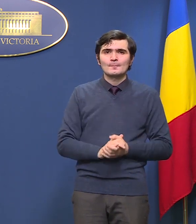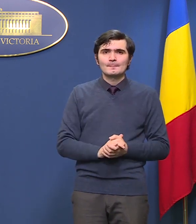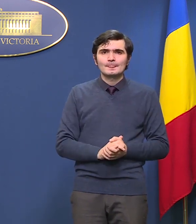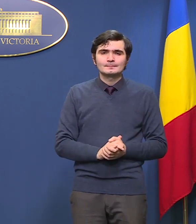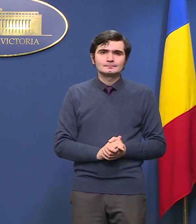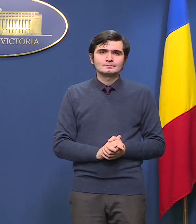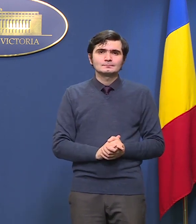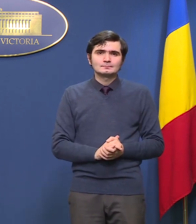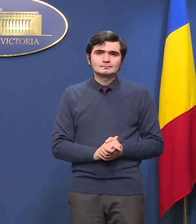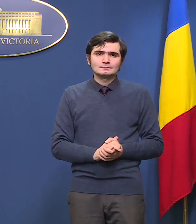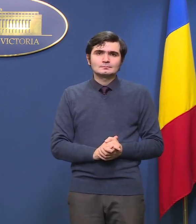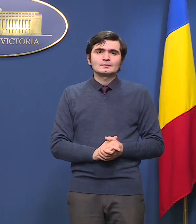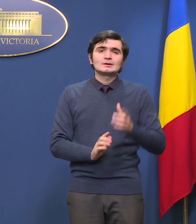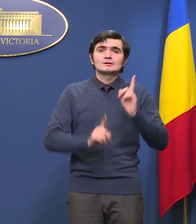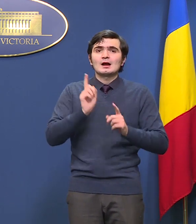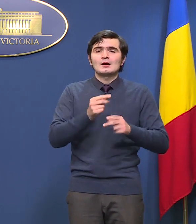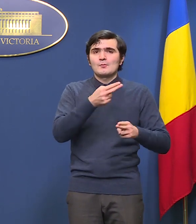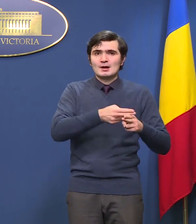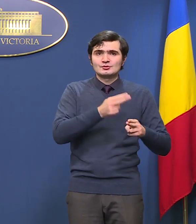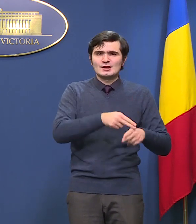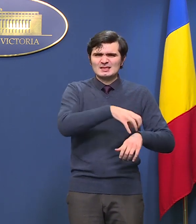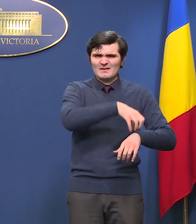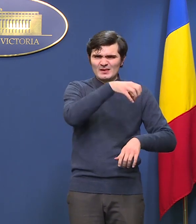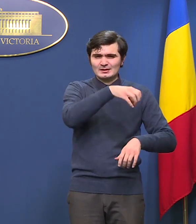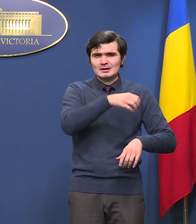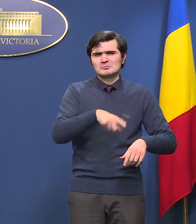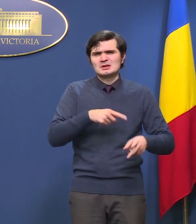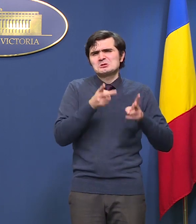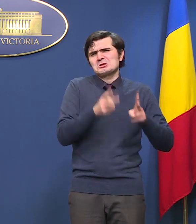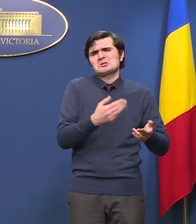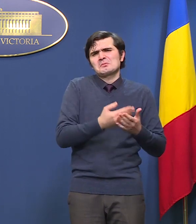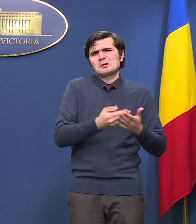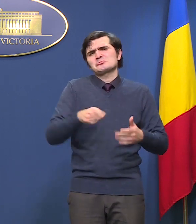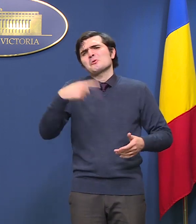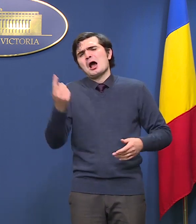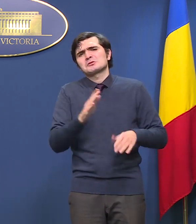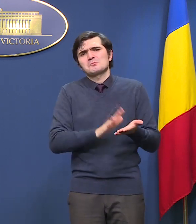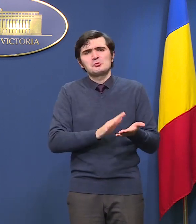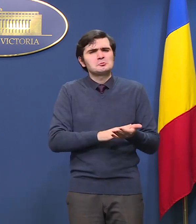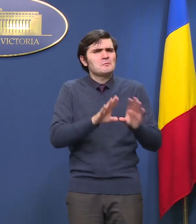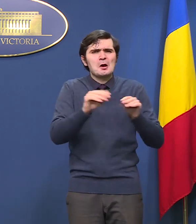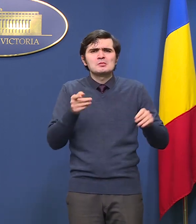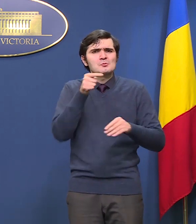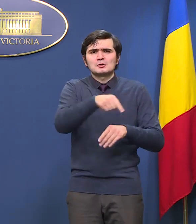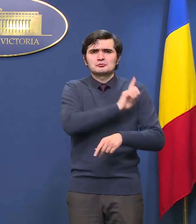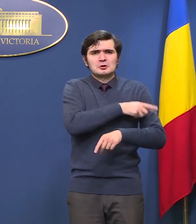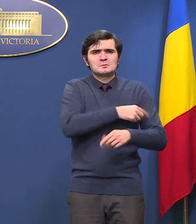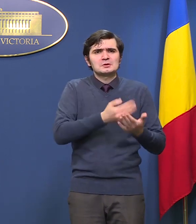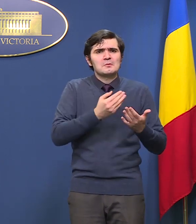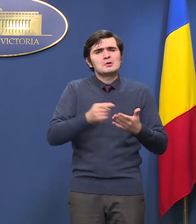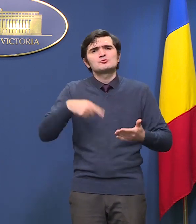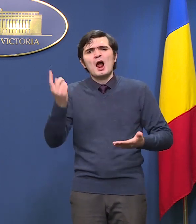printr-un pacient care este infectat, care este evident internat pentru alt motiv, că nu este, mulți sunt internați pentru alte motive. Ați